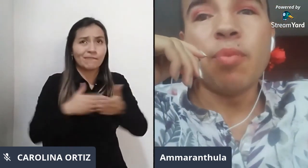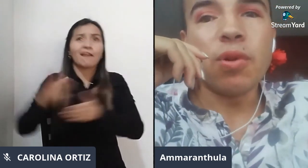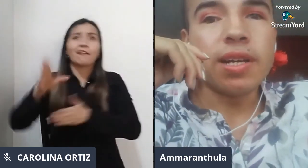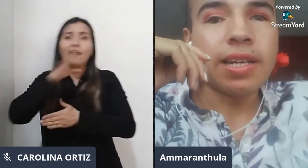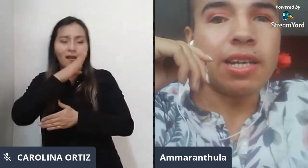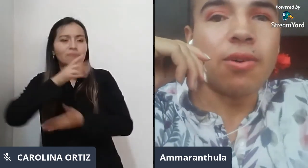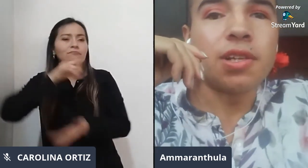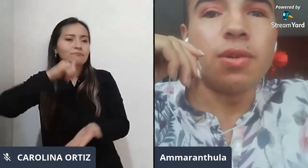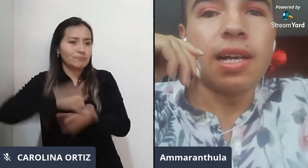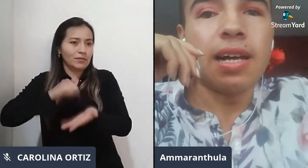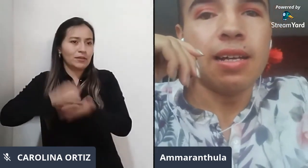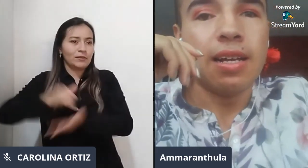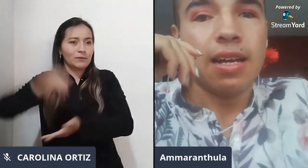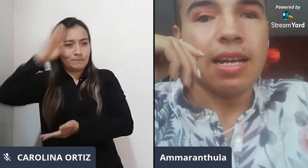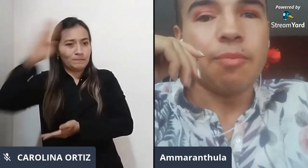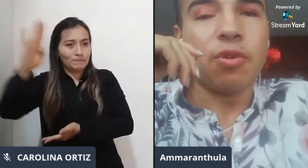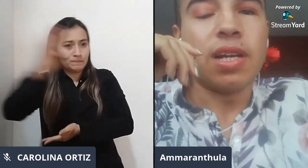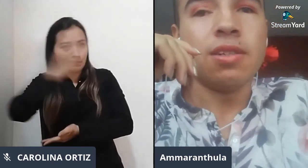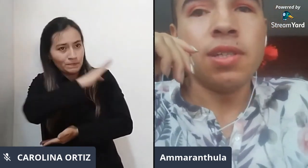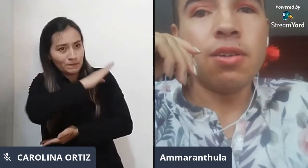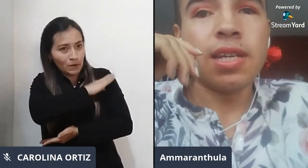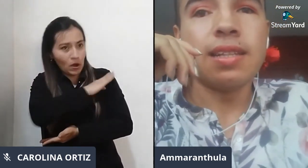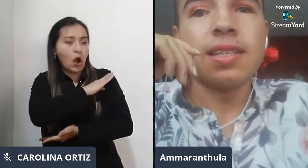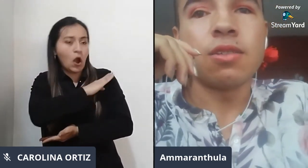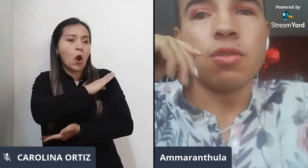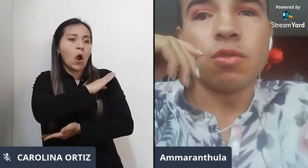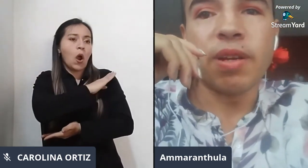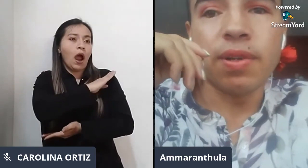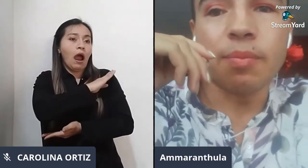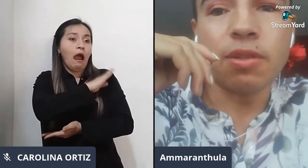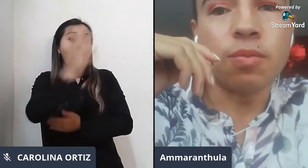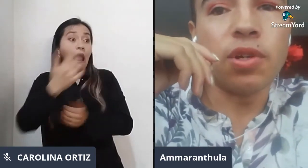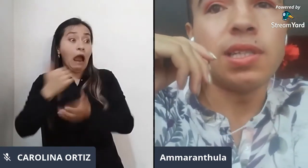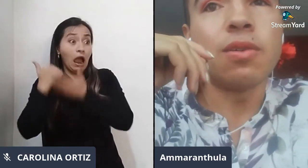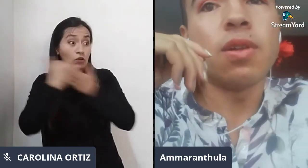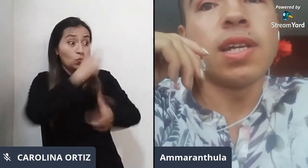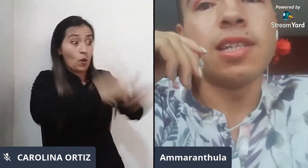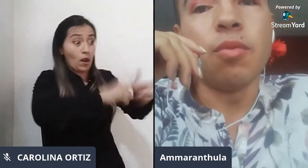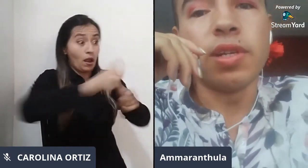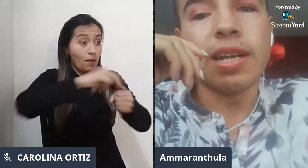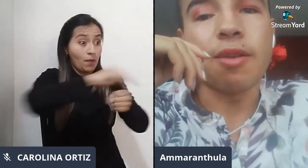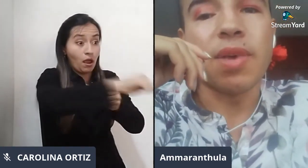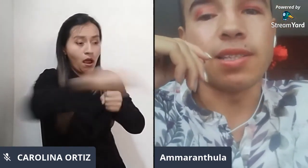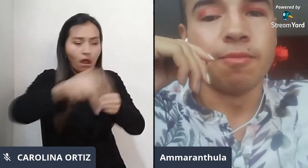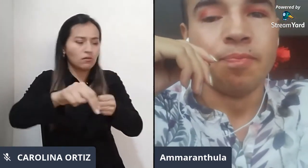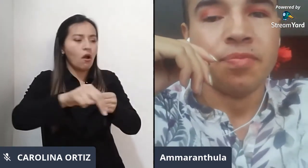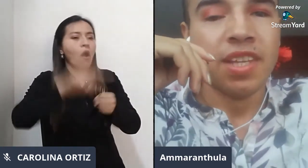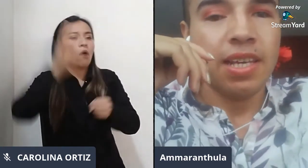pues la fuerza pública que no ayuda a la población, sino que antes con sus perfilamientos policivos lo que hace es